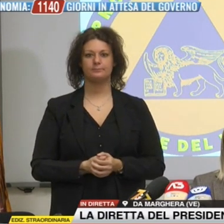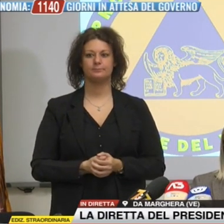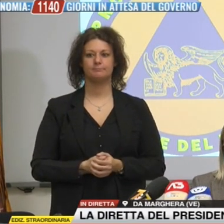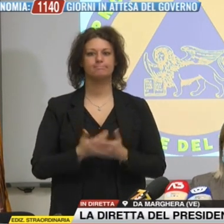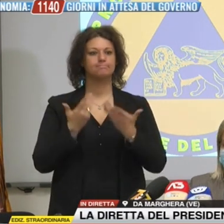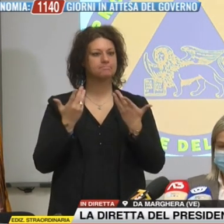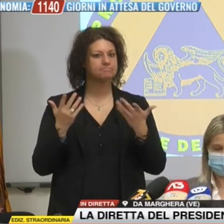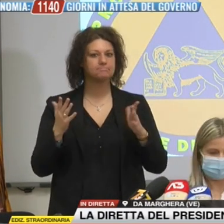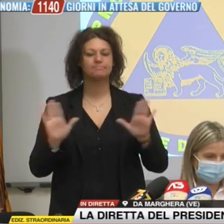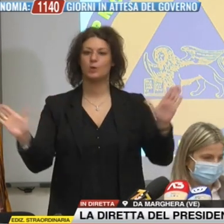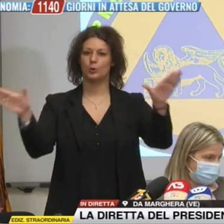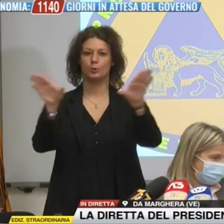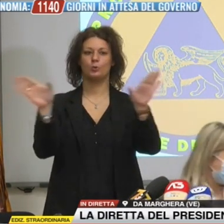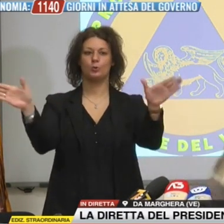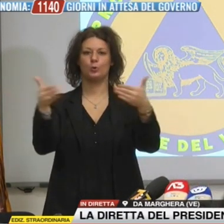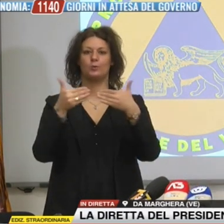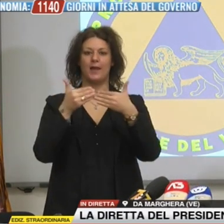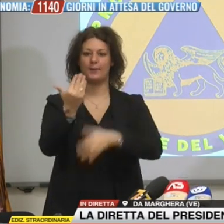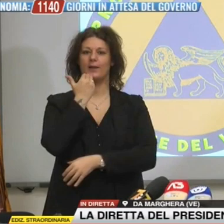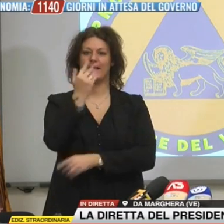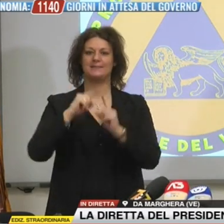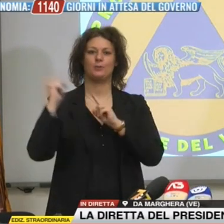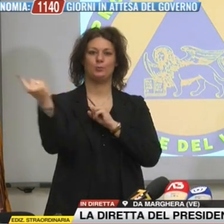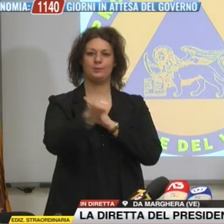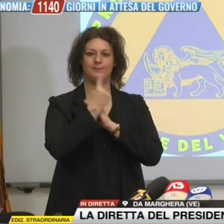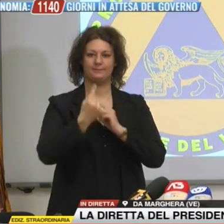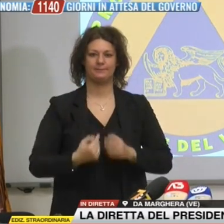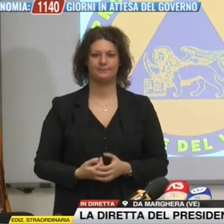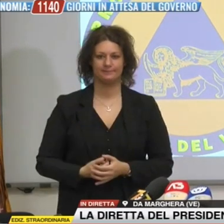A questo punto io chiuderei e ringrazierei tutti.